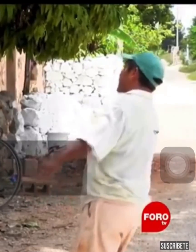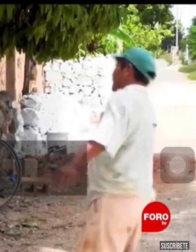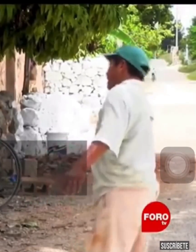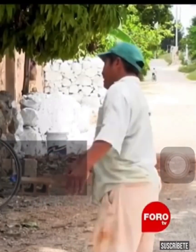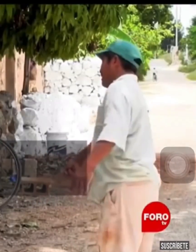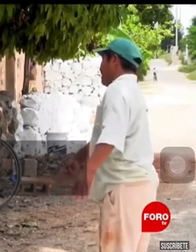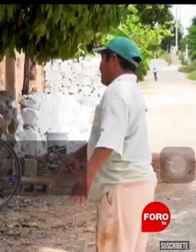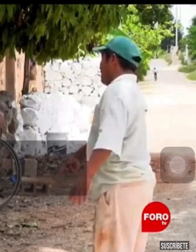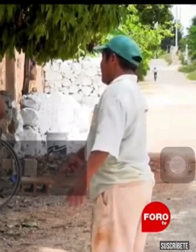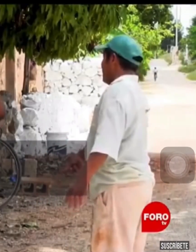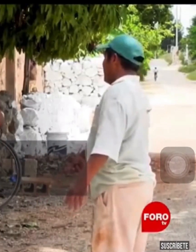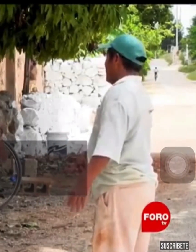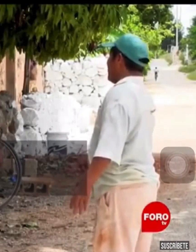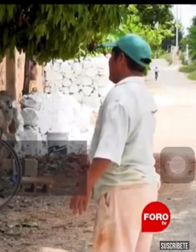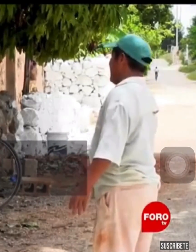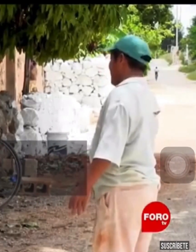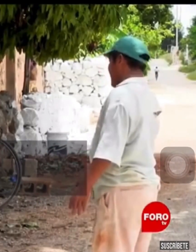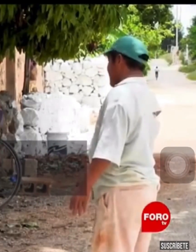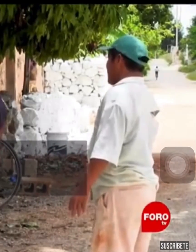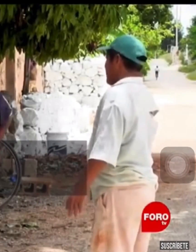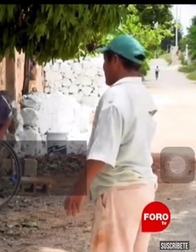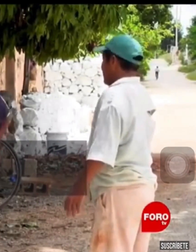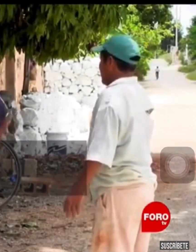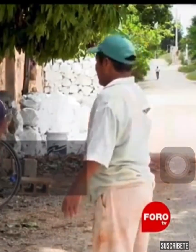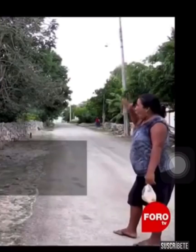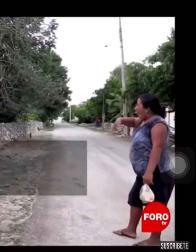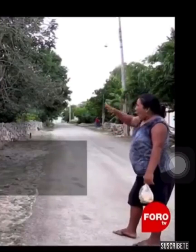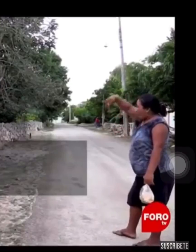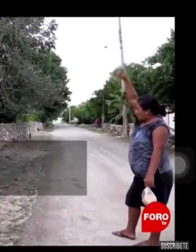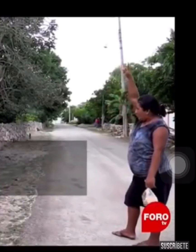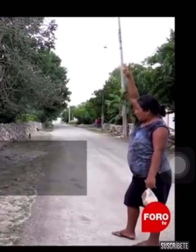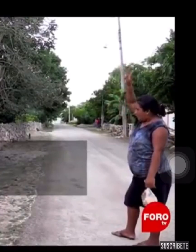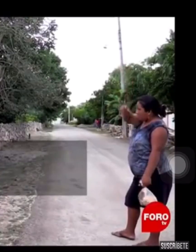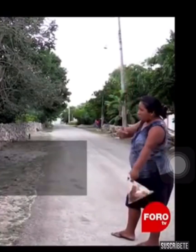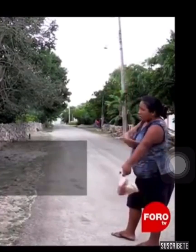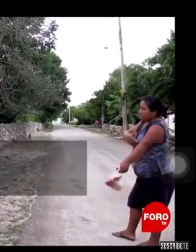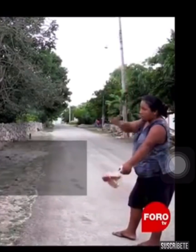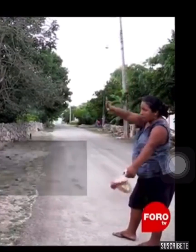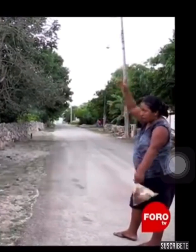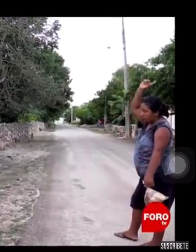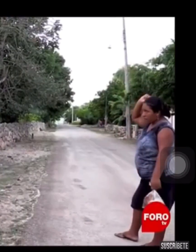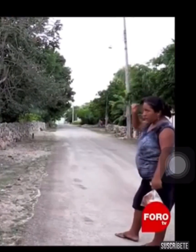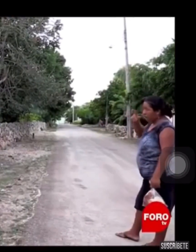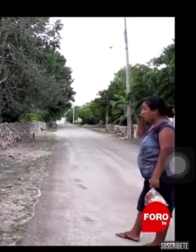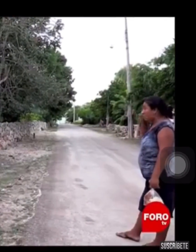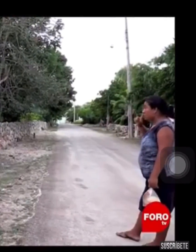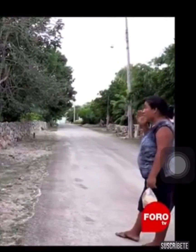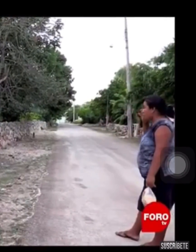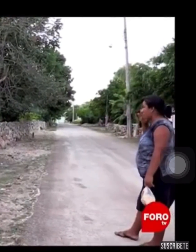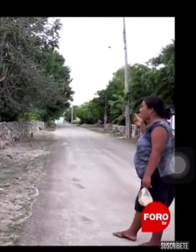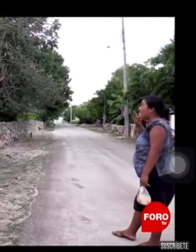el pasado no se consideraba una lengua, y esto era porque no se veía la complejidad a la hora de